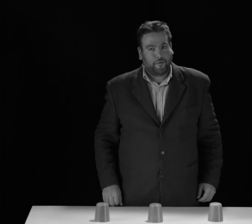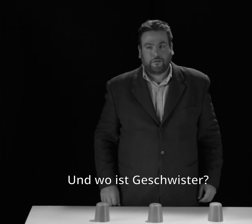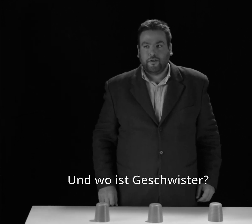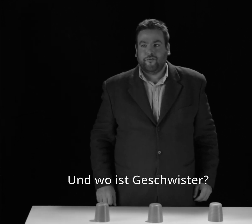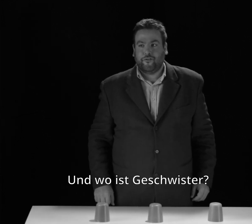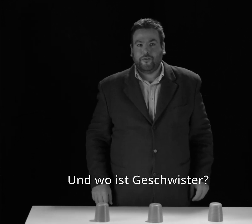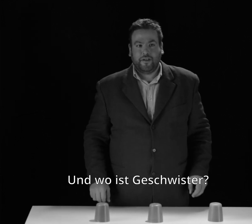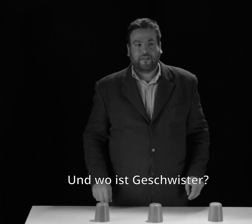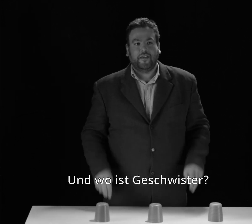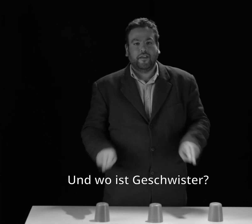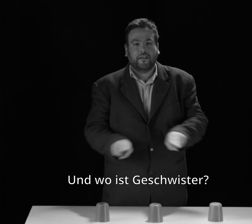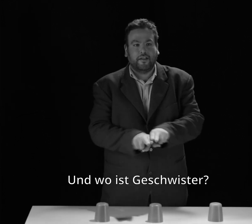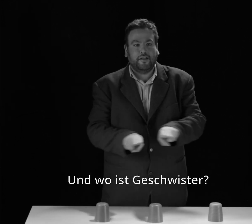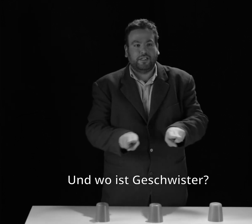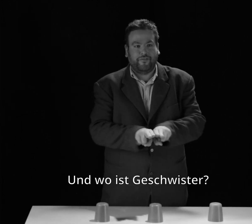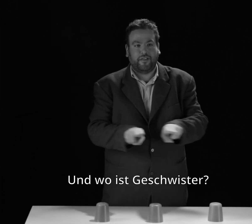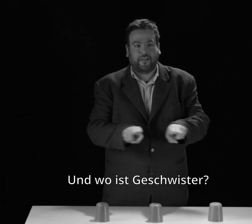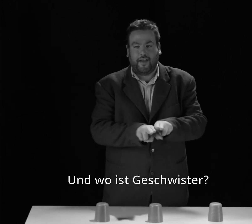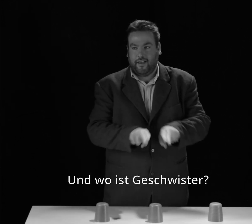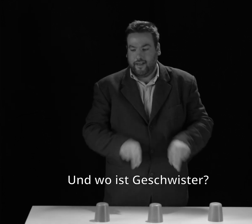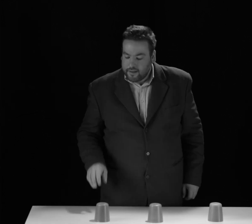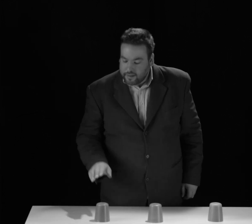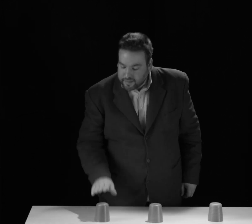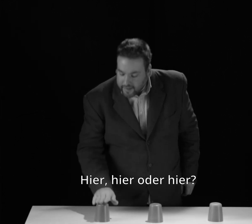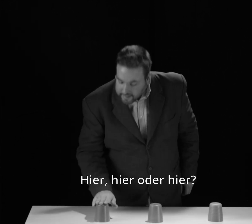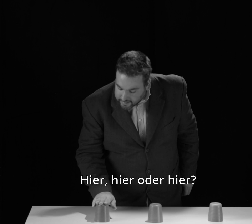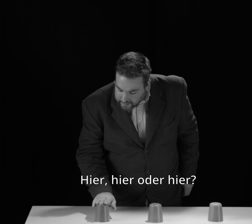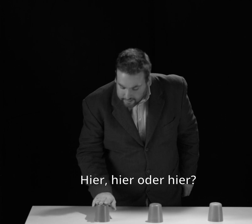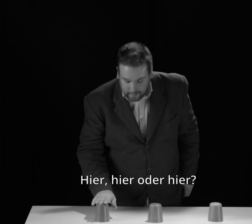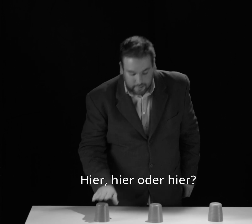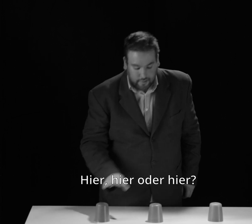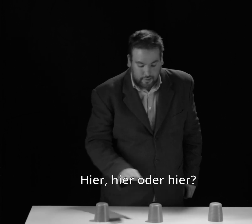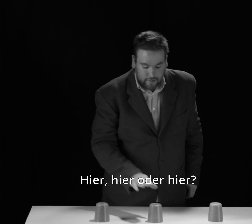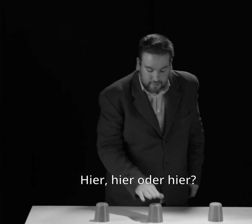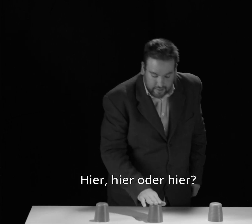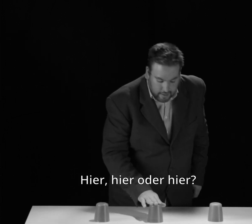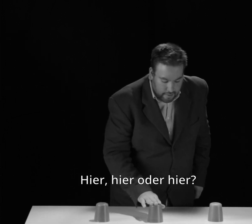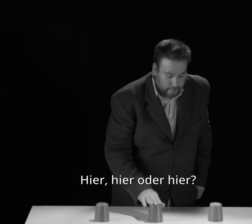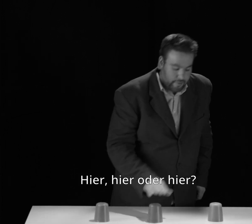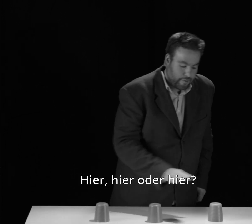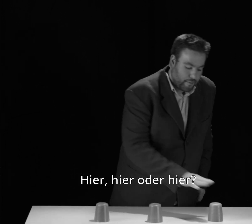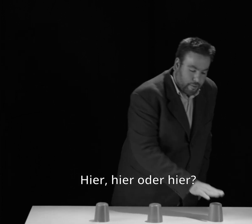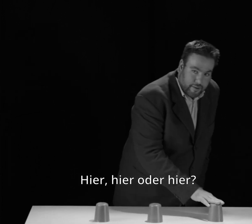Und wo ist Geschwister? Ist er hier, hier oder